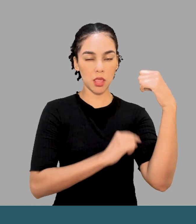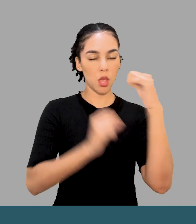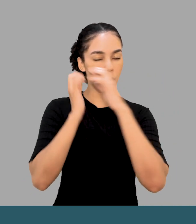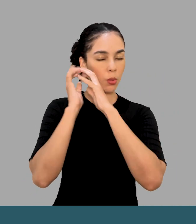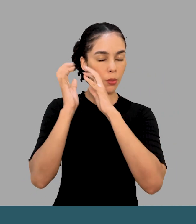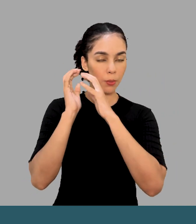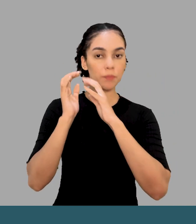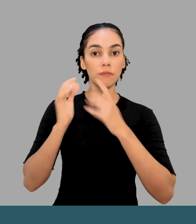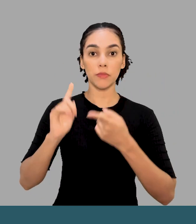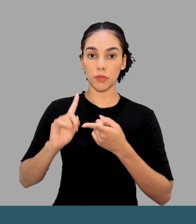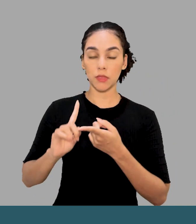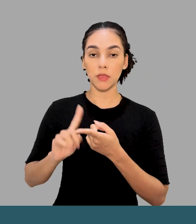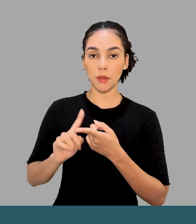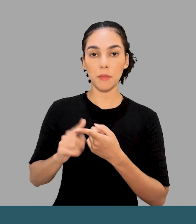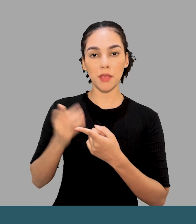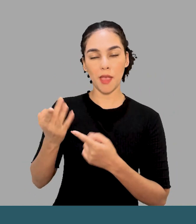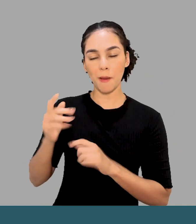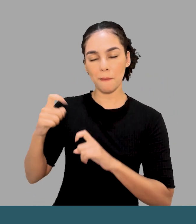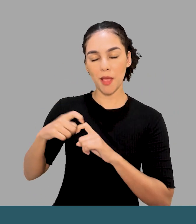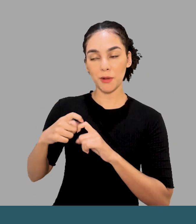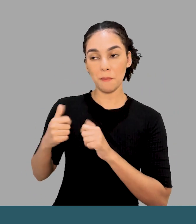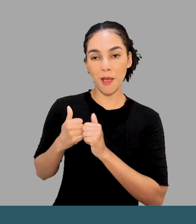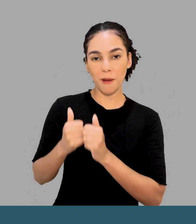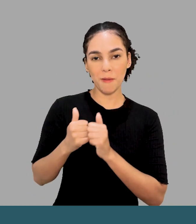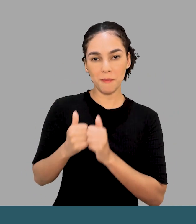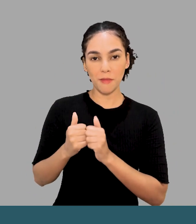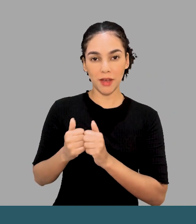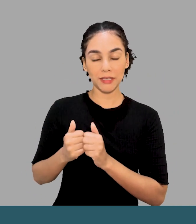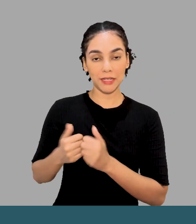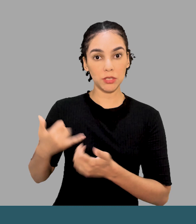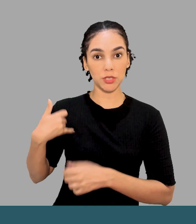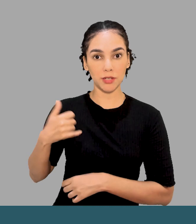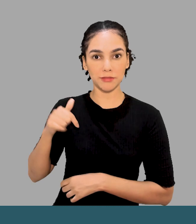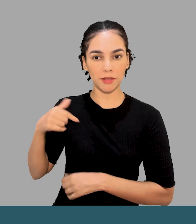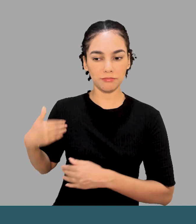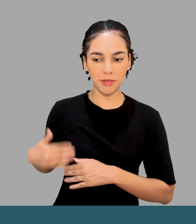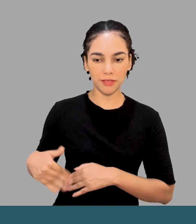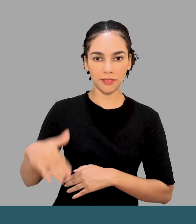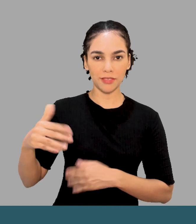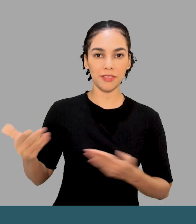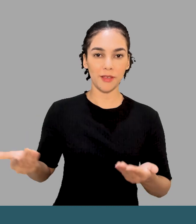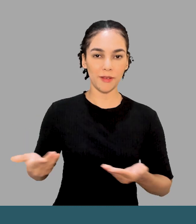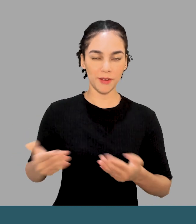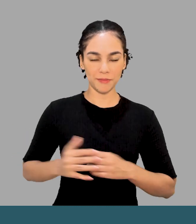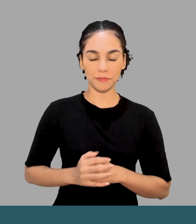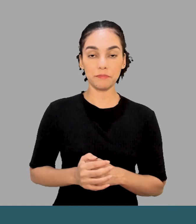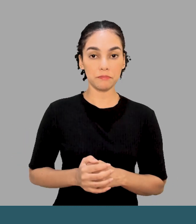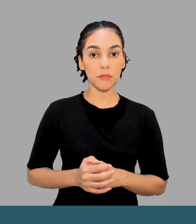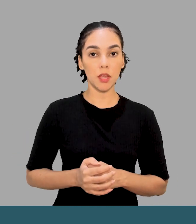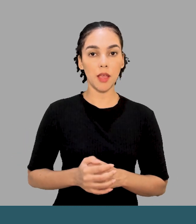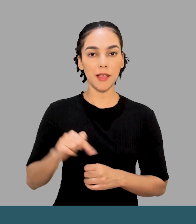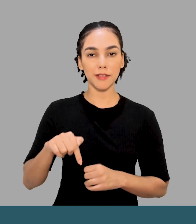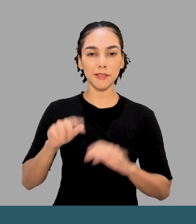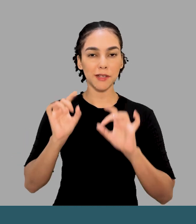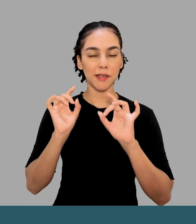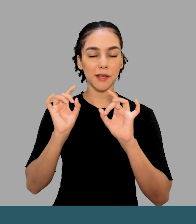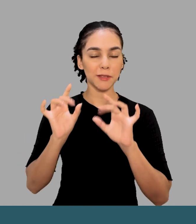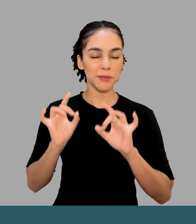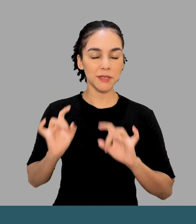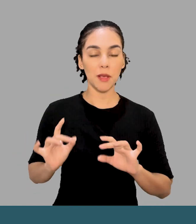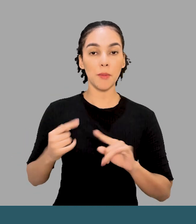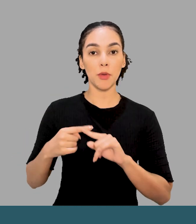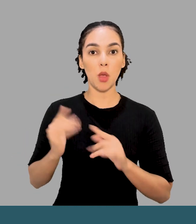Medicina, além de ser o médico que me acompanha desde que recebi o diagnóstico. Outro motivo para esse episódio ser tão especial é por ser o